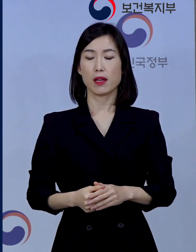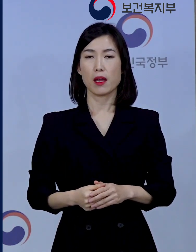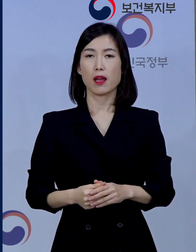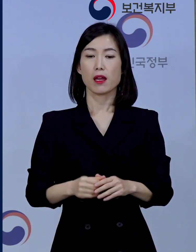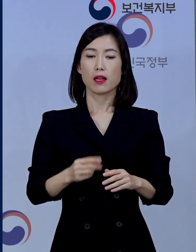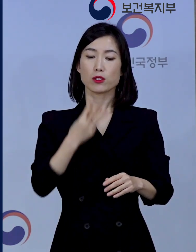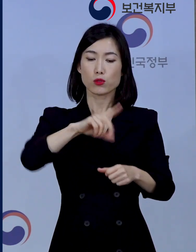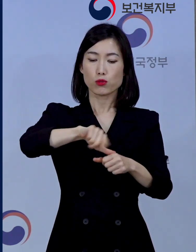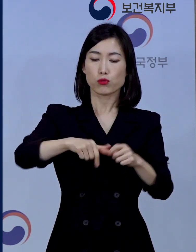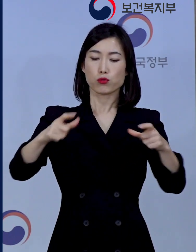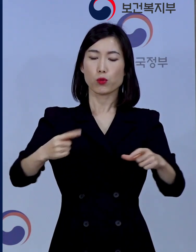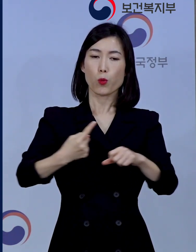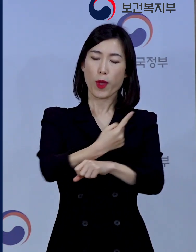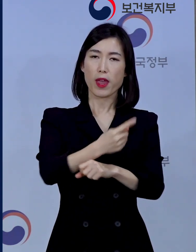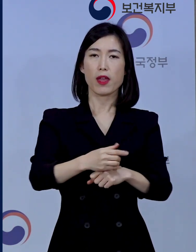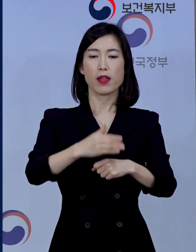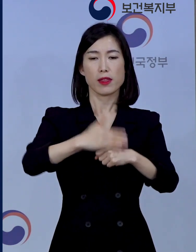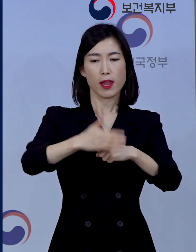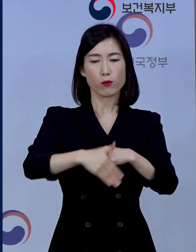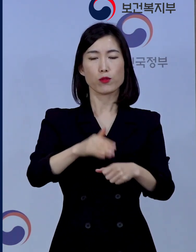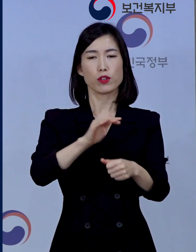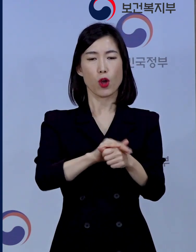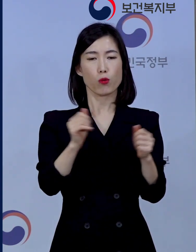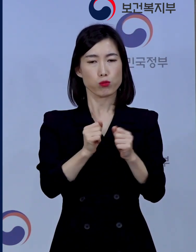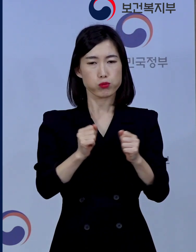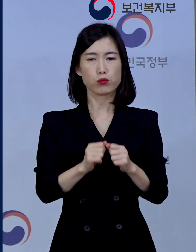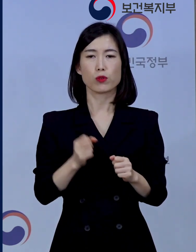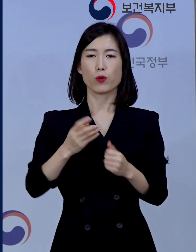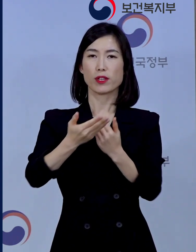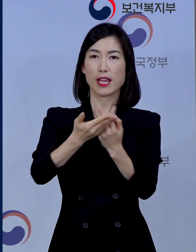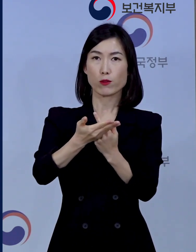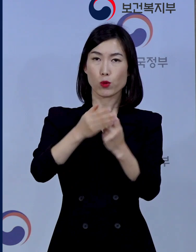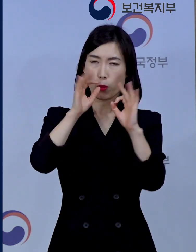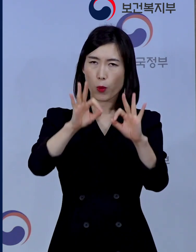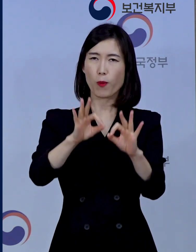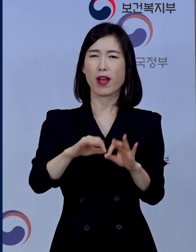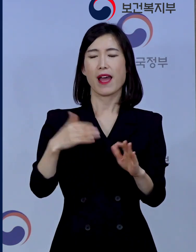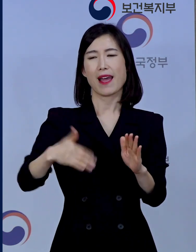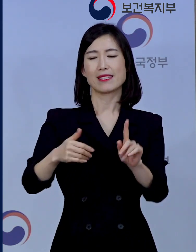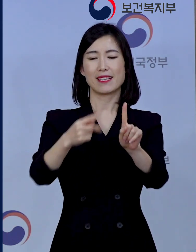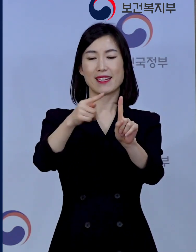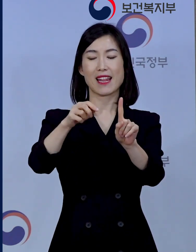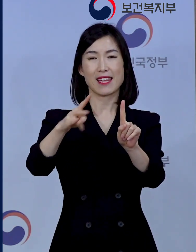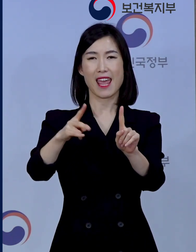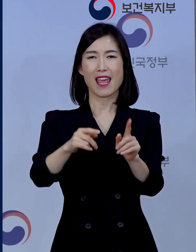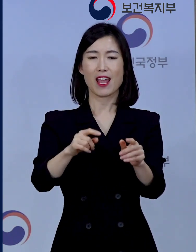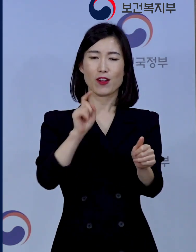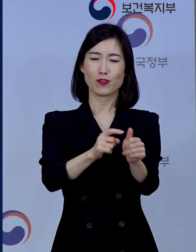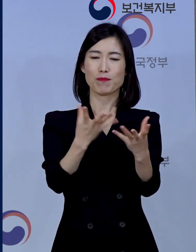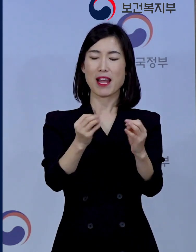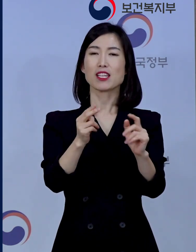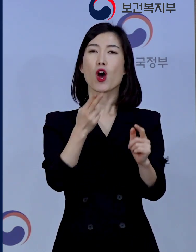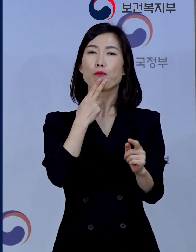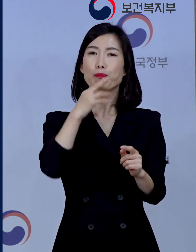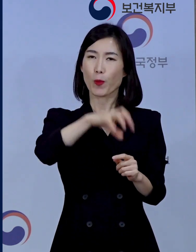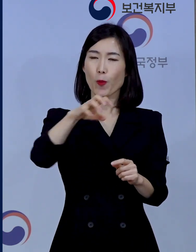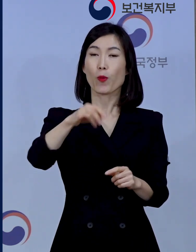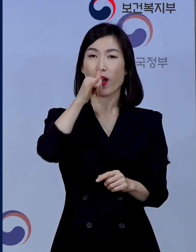비수도권의 경우 대구 경북권과 제주도 등 아직 1단계 기준에 해당하는 지역이 있고 편차가